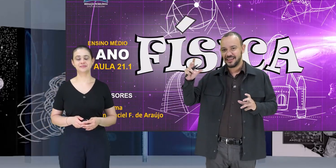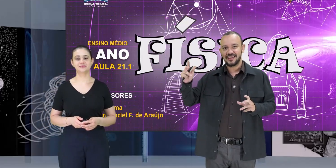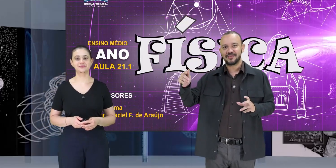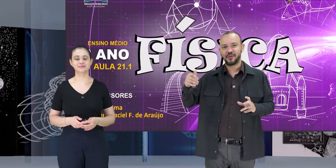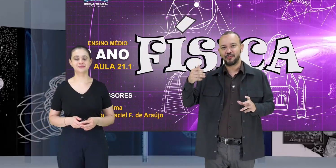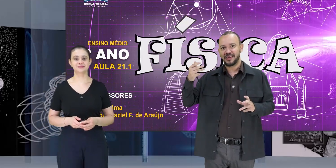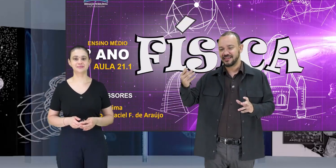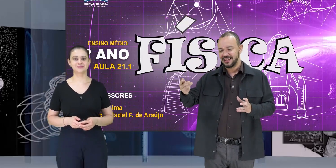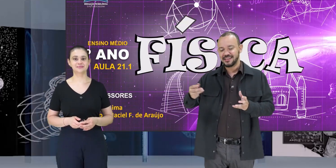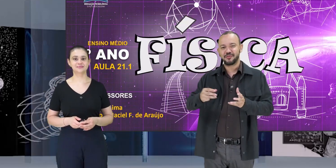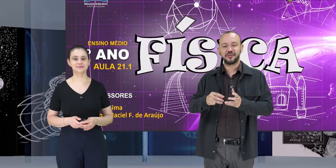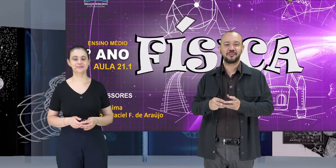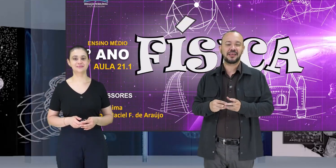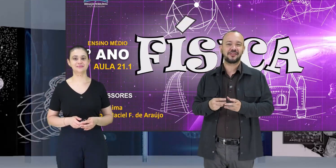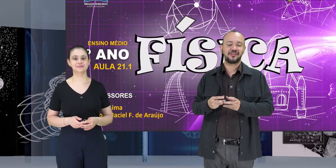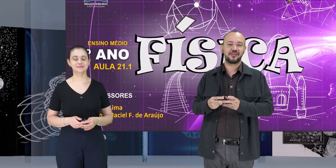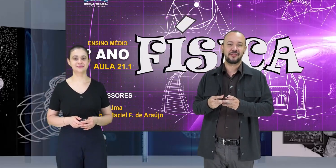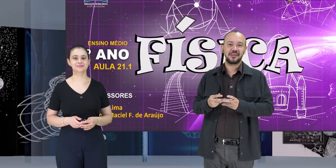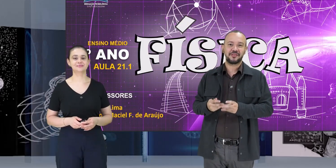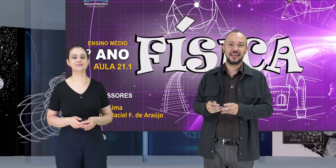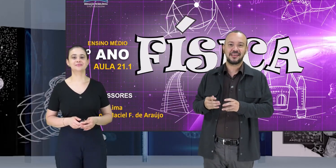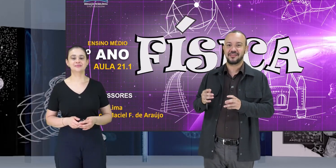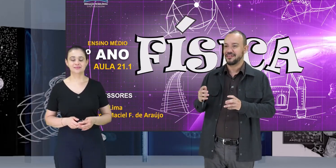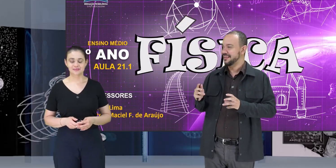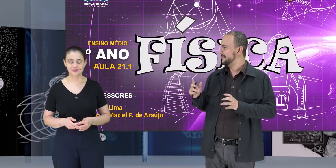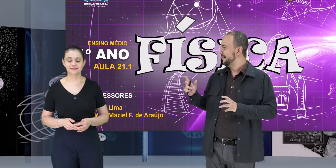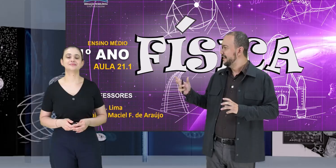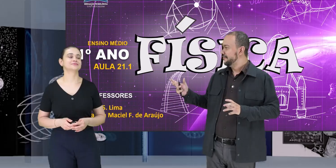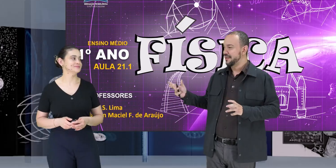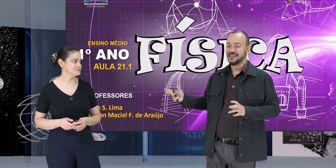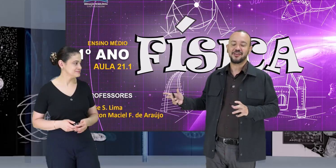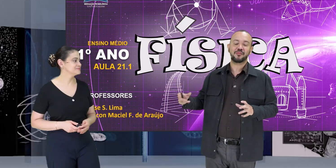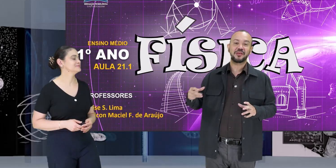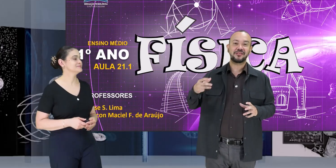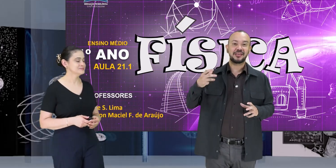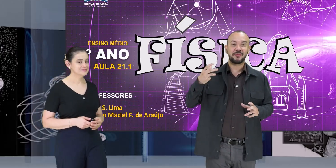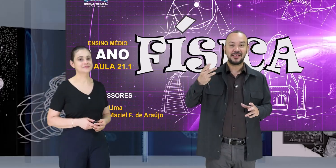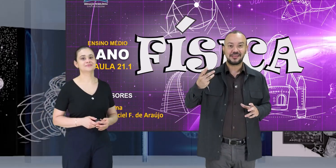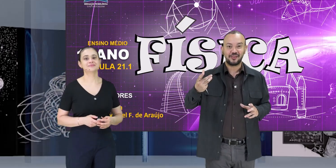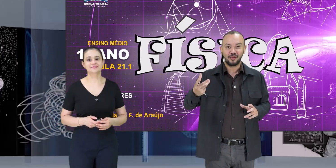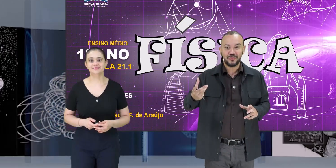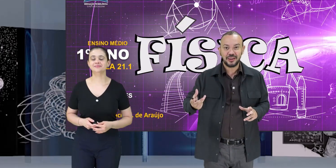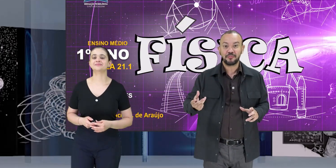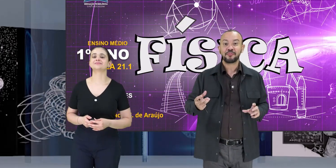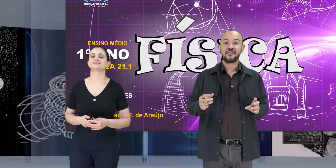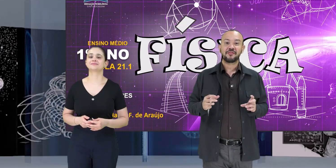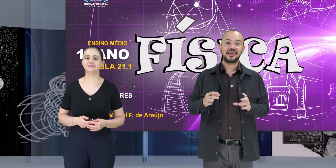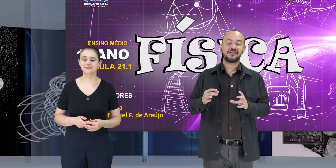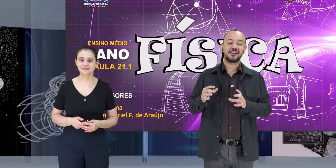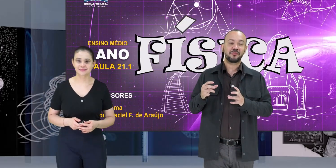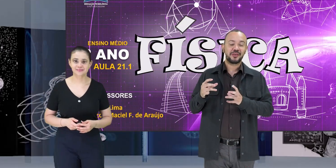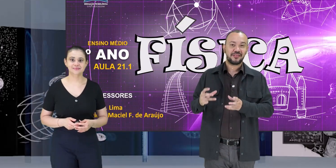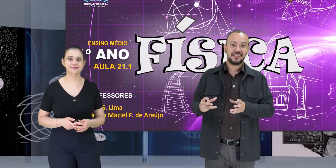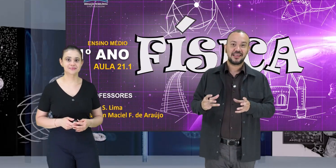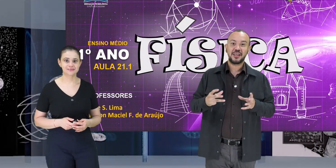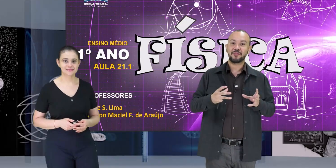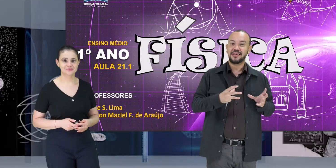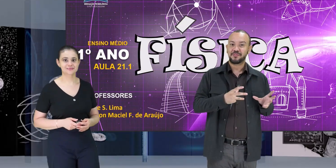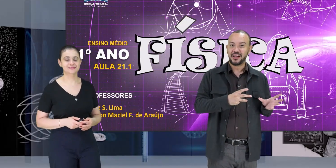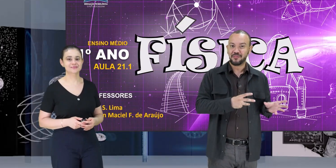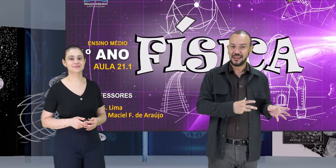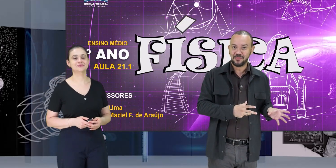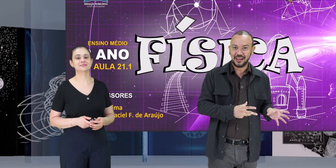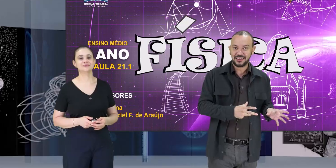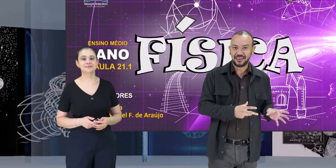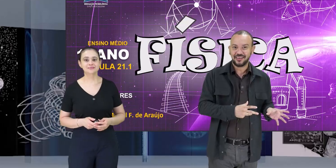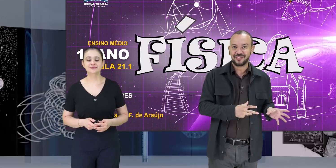Ele cria as próprias leis do movimento do universo, não é isso? Faz contribuições para a astronomia, faz contribuições ímpares